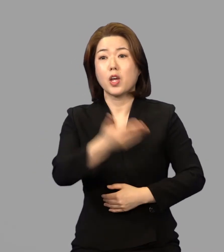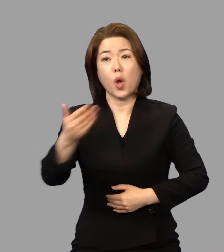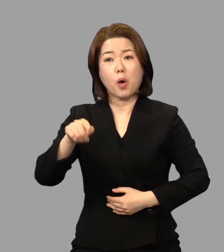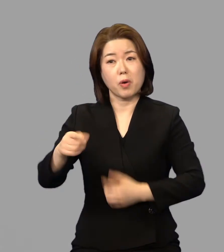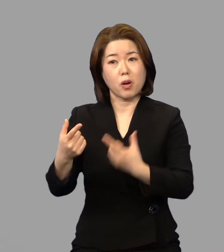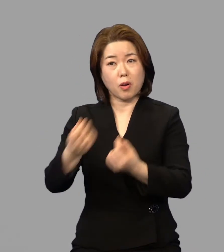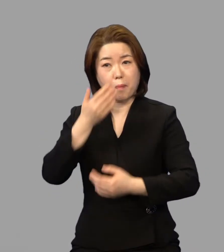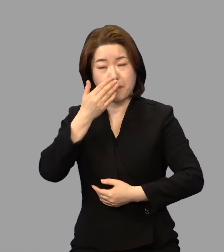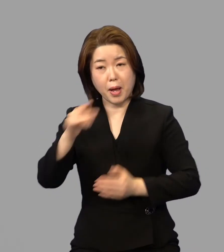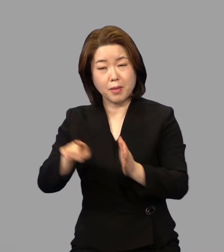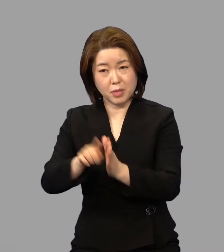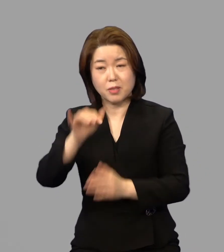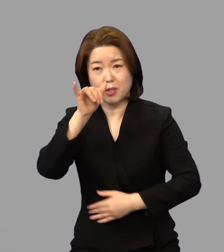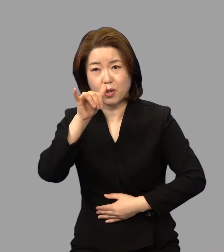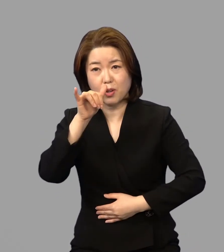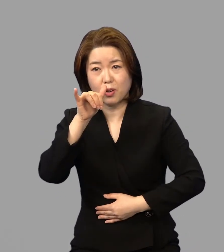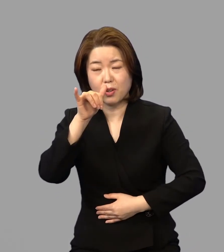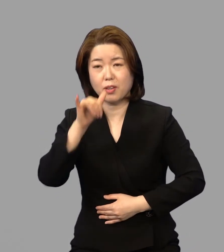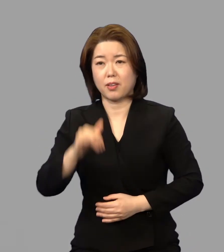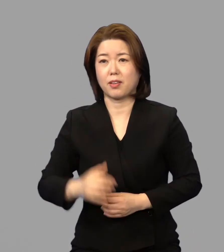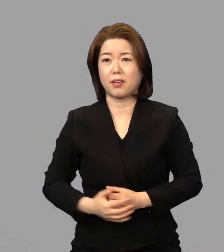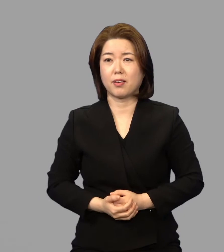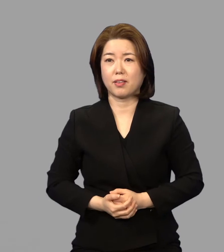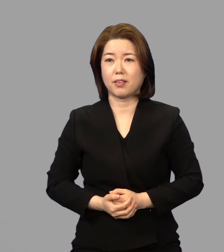그럴 믿음이십니까?